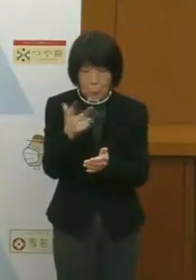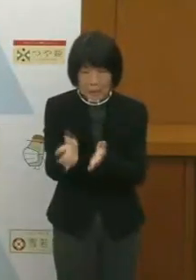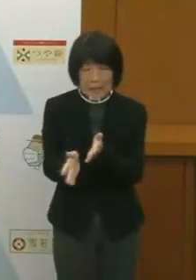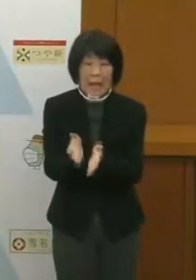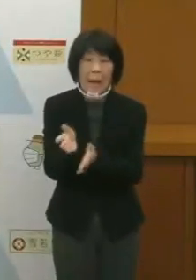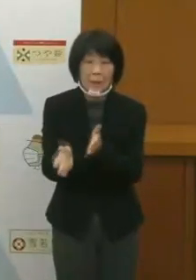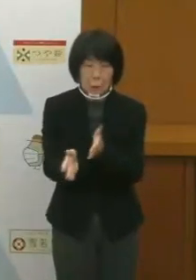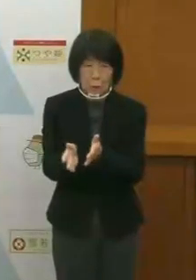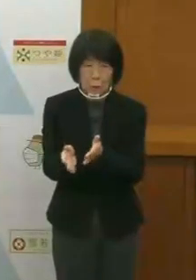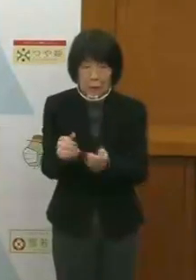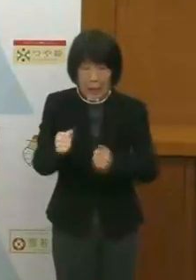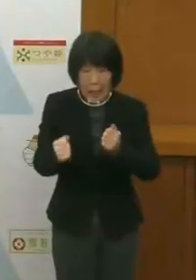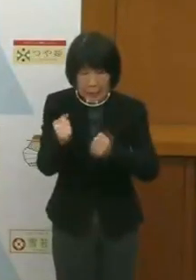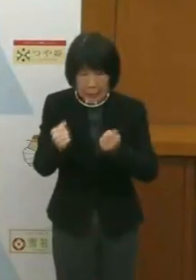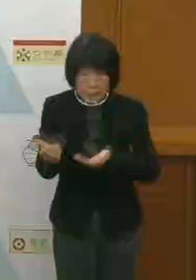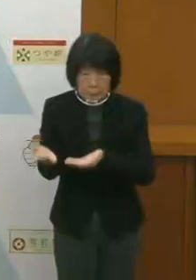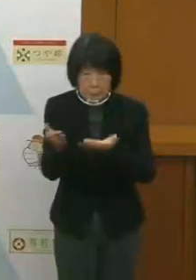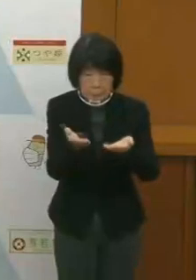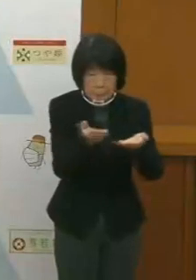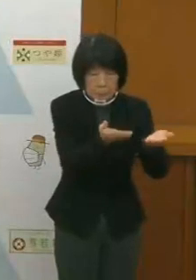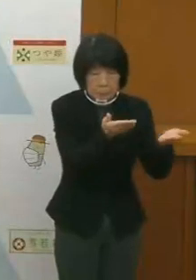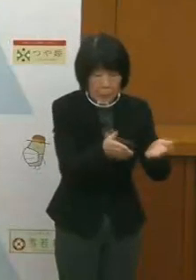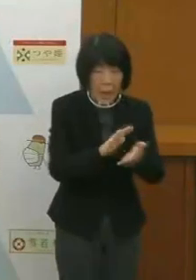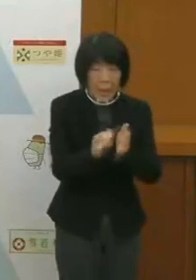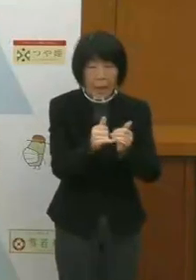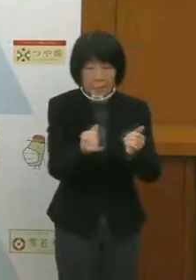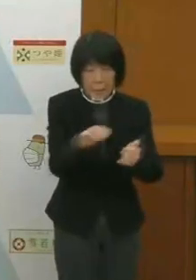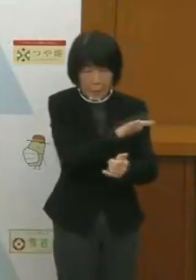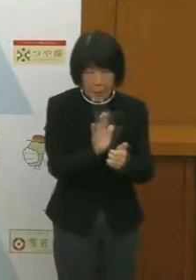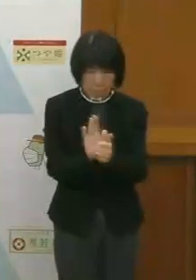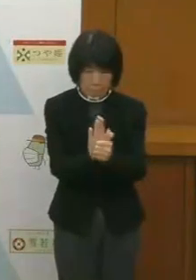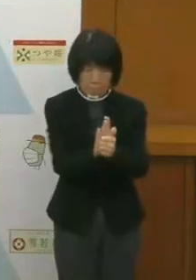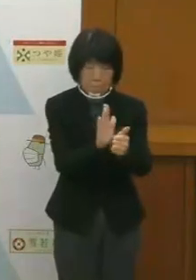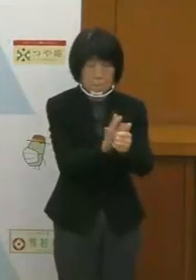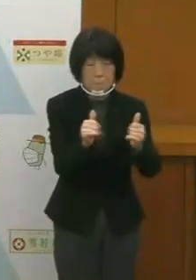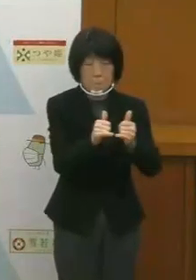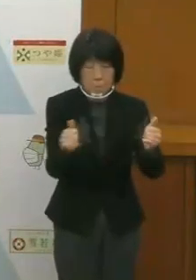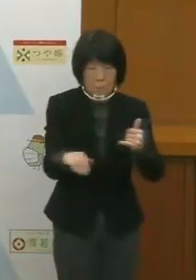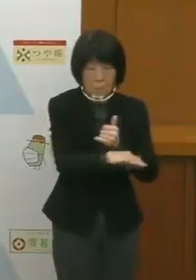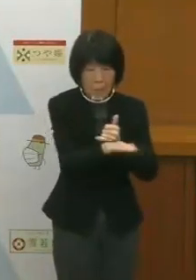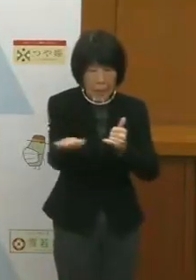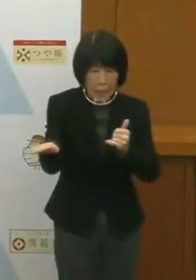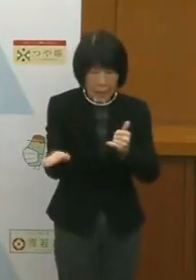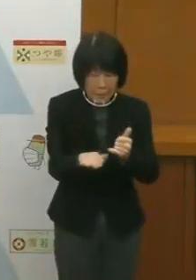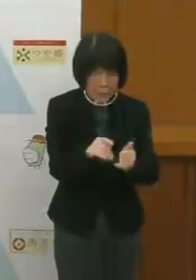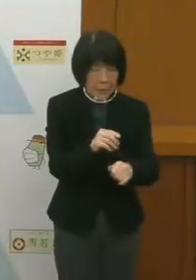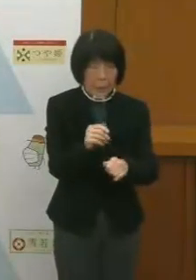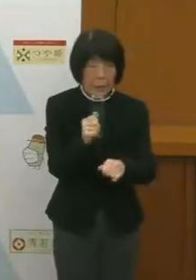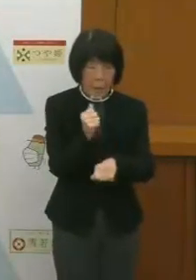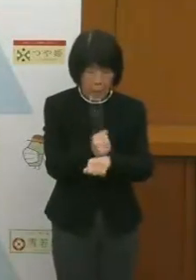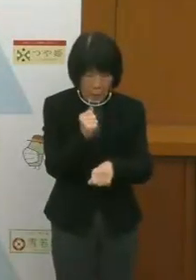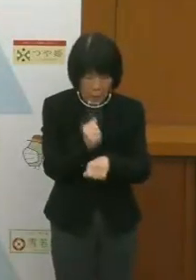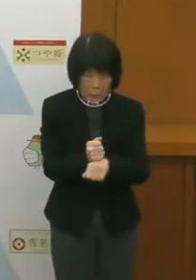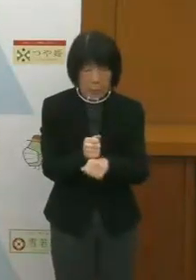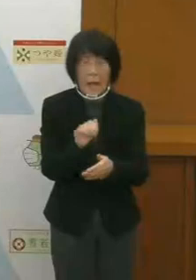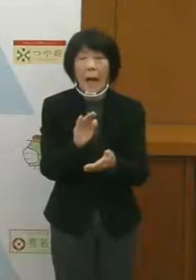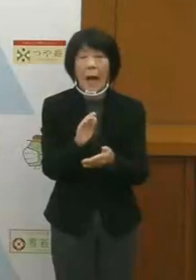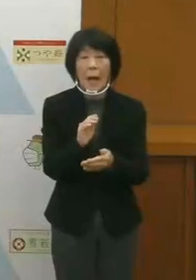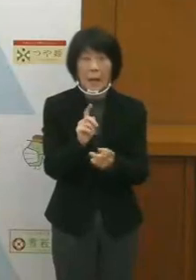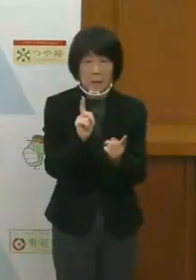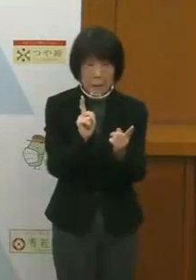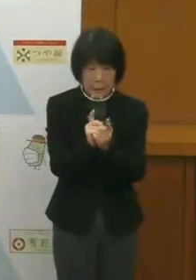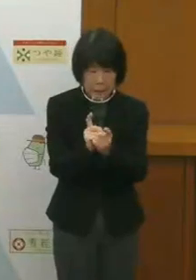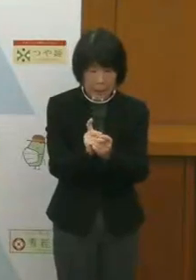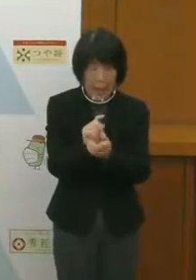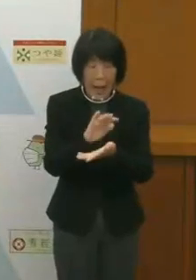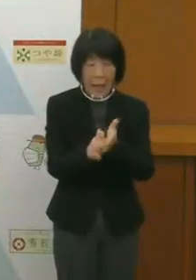ス、運送事業者など県民生活を支えていただいている皆様のご尽力に対し、改めて深